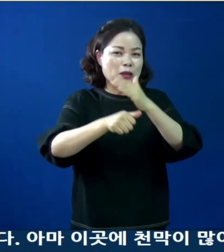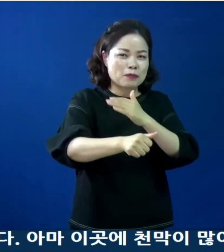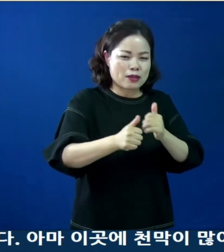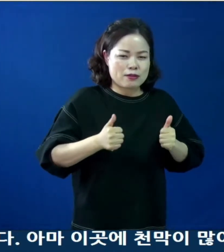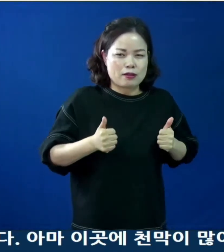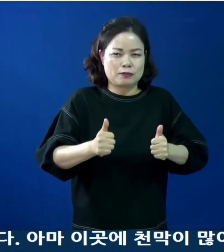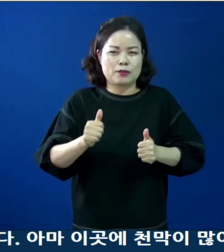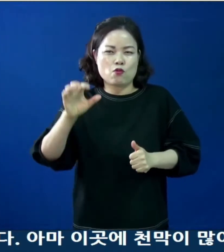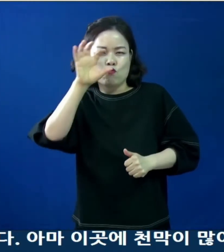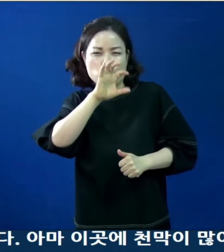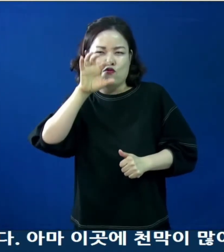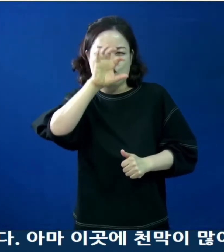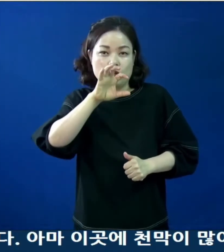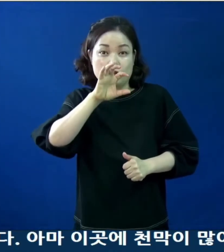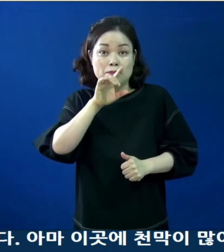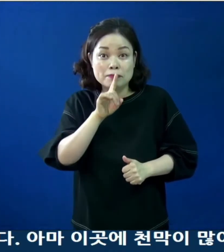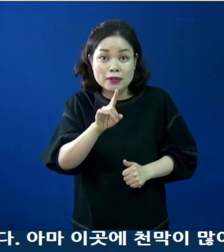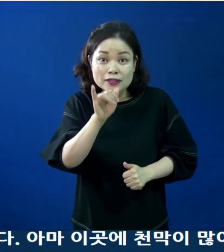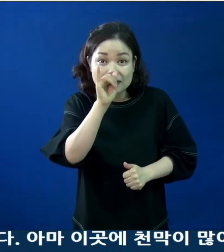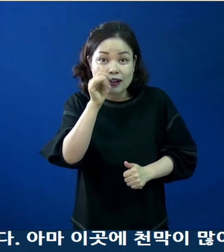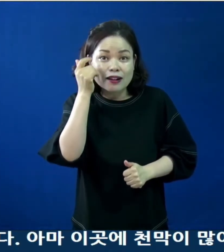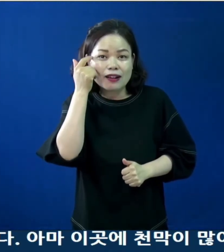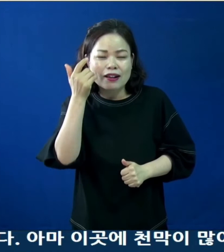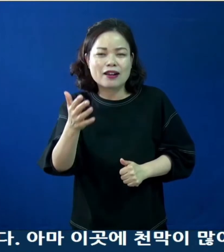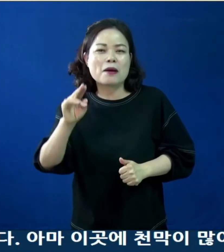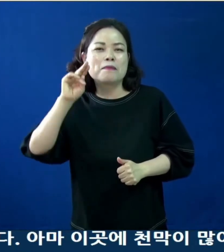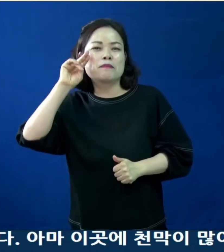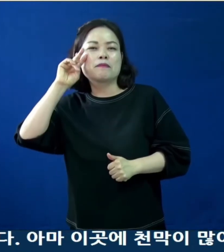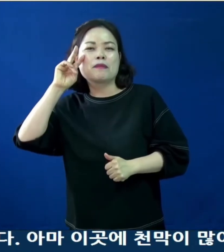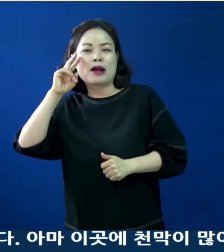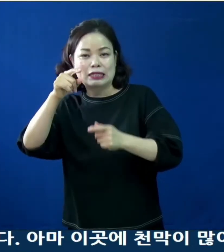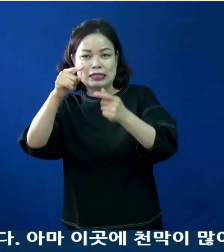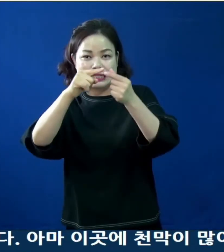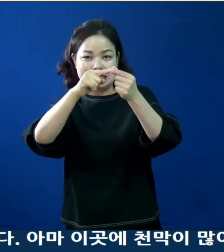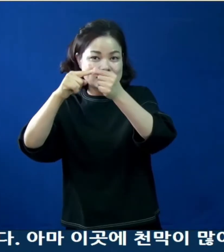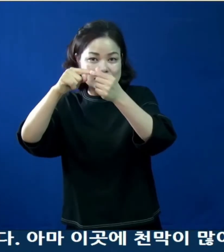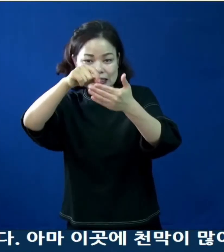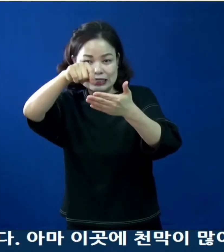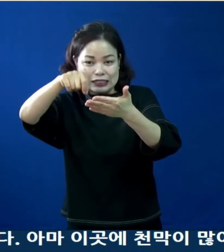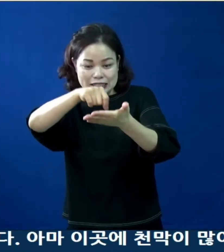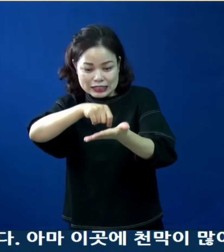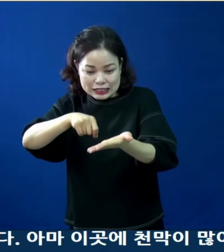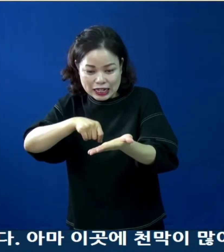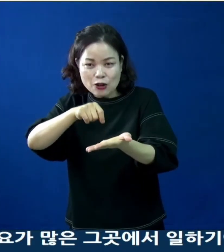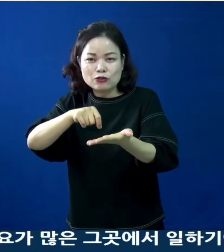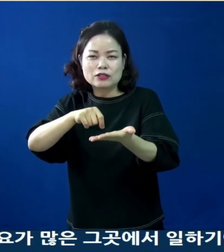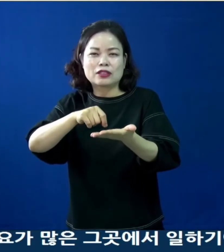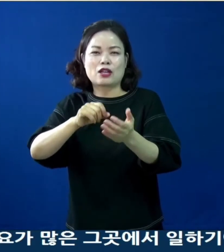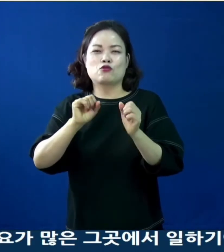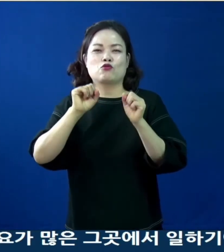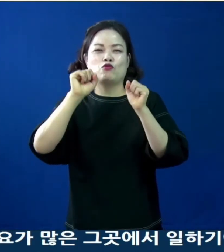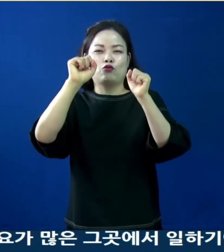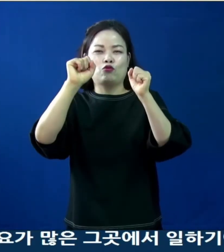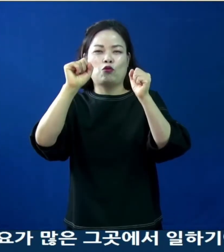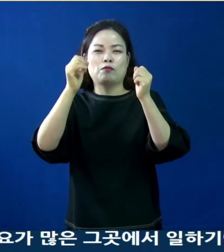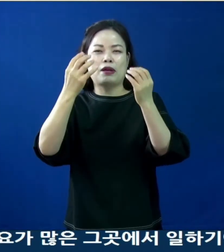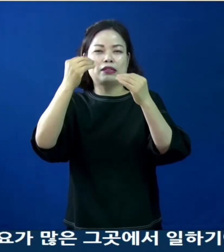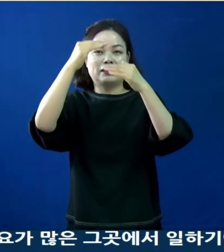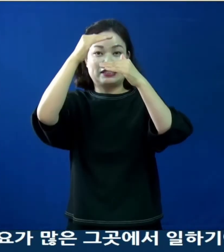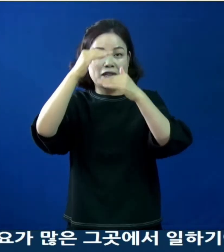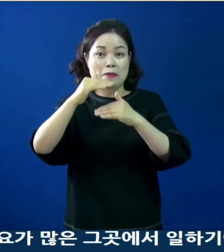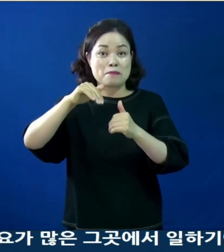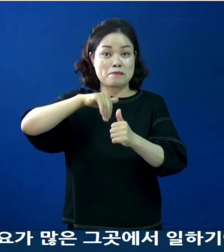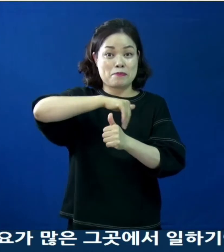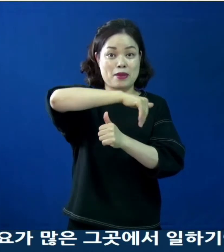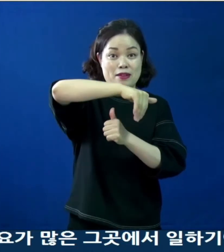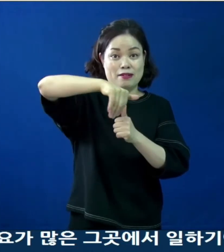열심히 훈련해야 된다 이런 말씀 있지 않아요. 바울의 글 가운데 운동 경기에 대한 얘기가 많은 일종의